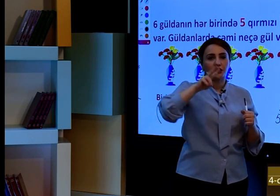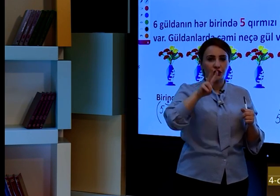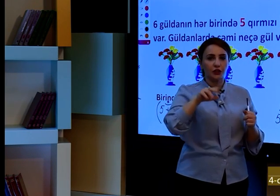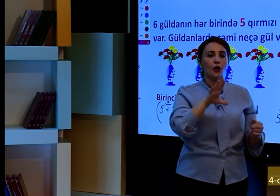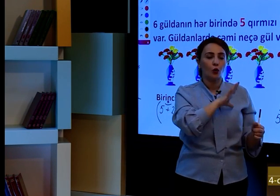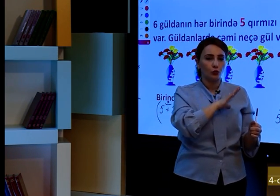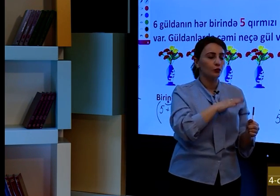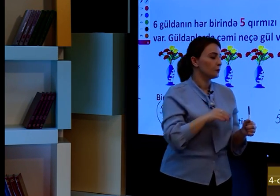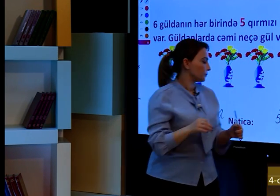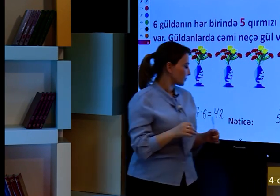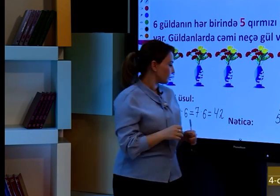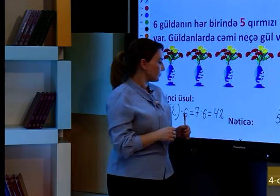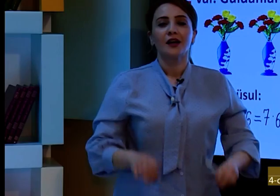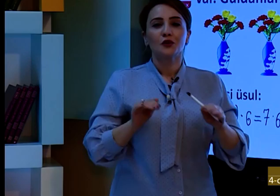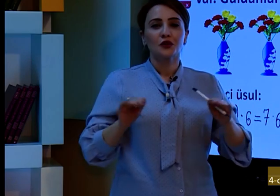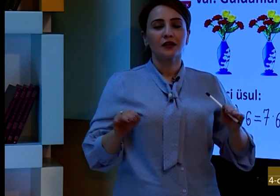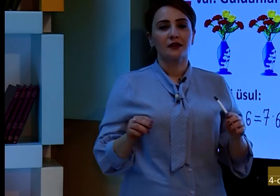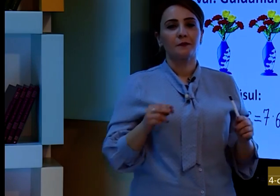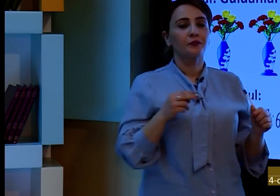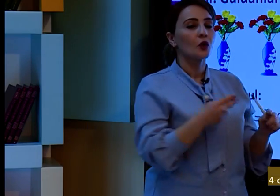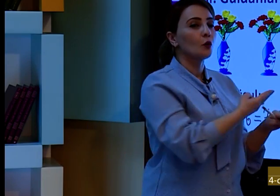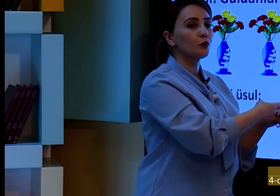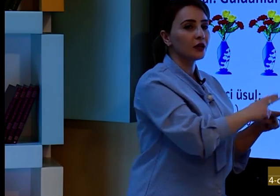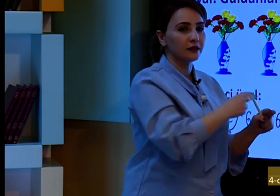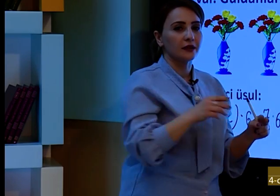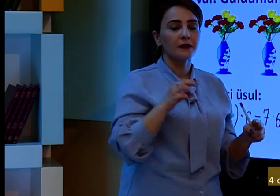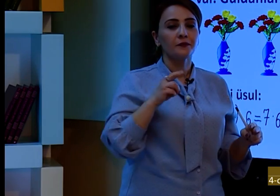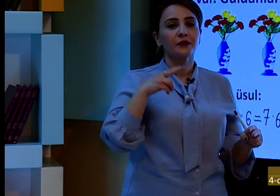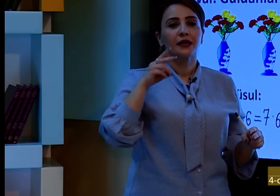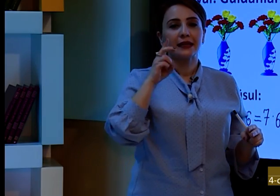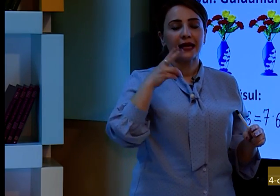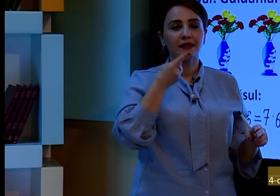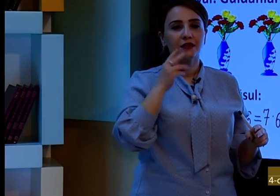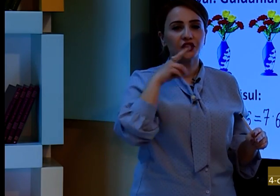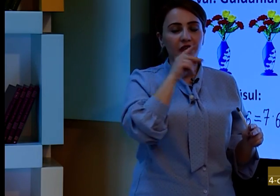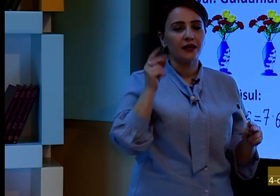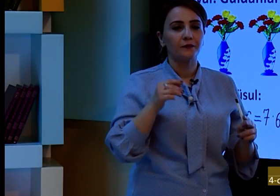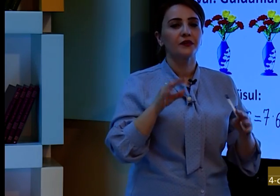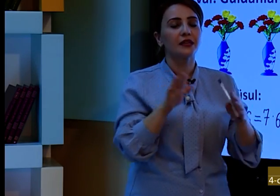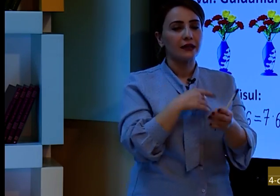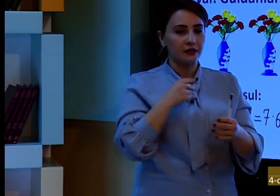42 oldu. Uşaqlar, buradan nəticəyə gəlirik